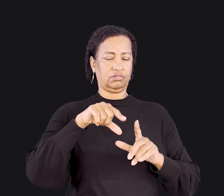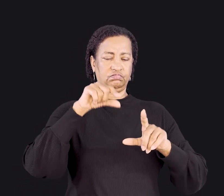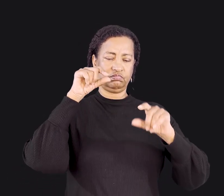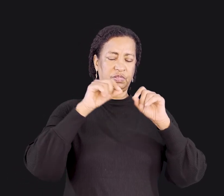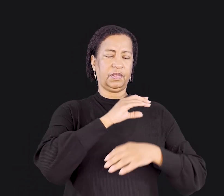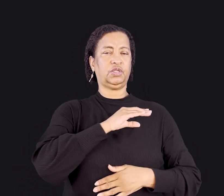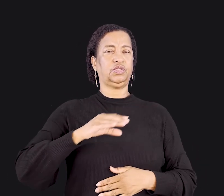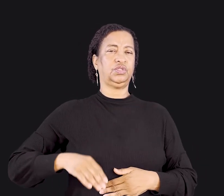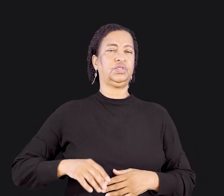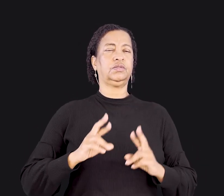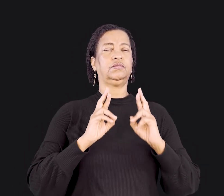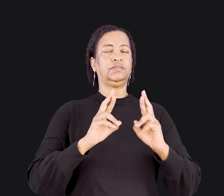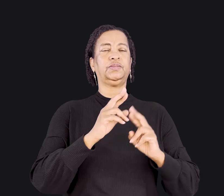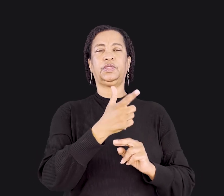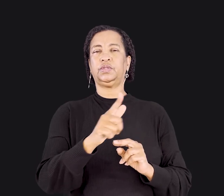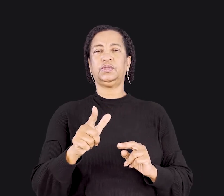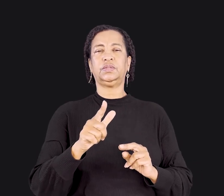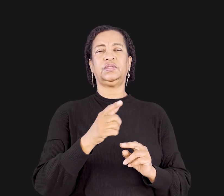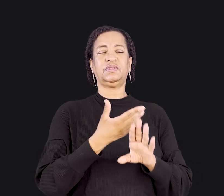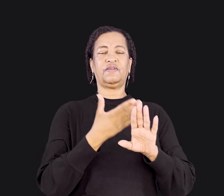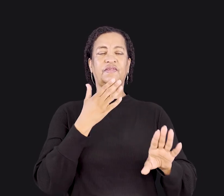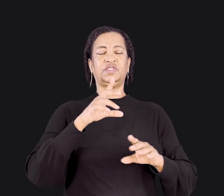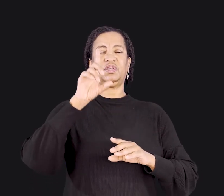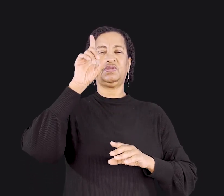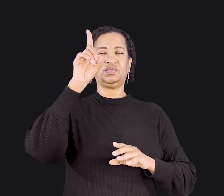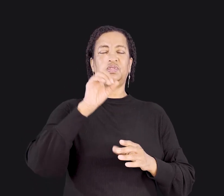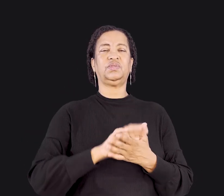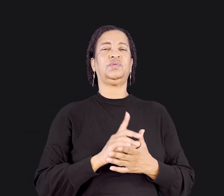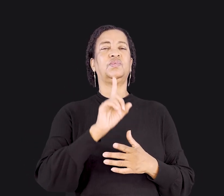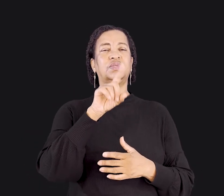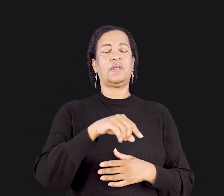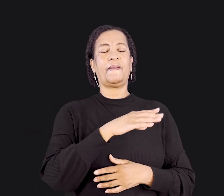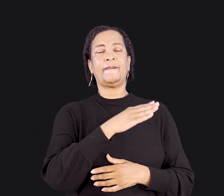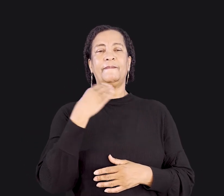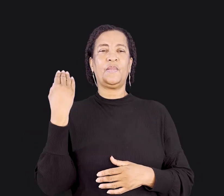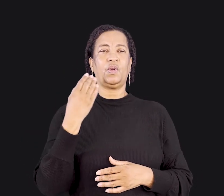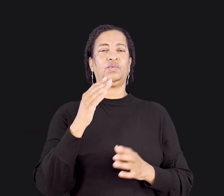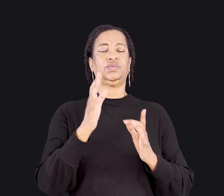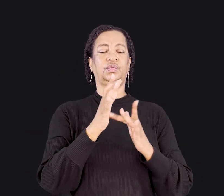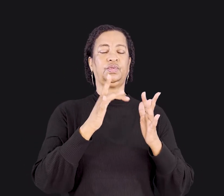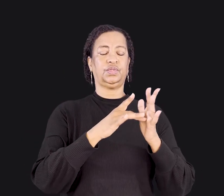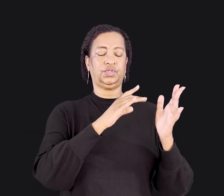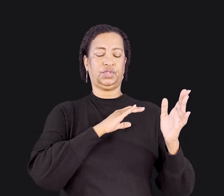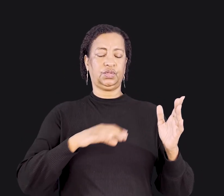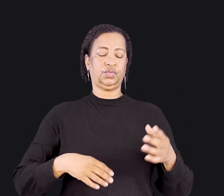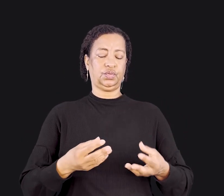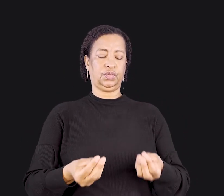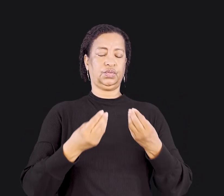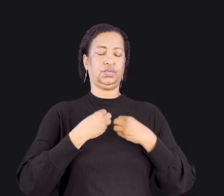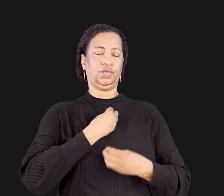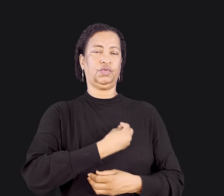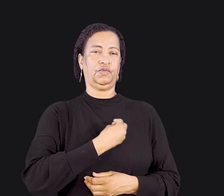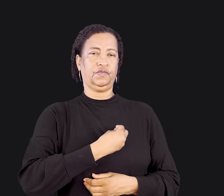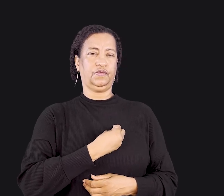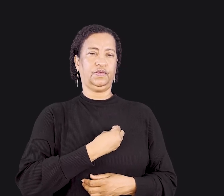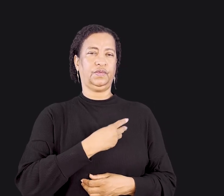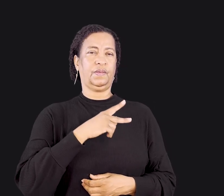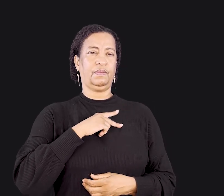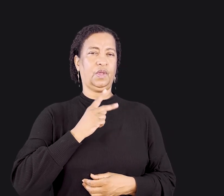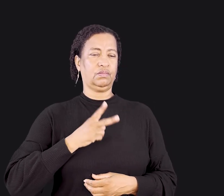sem esperança, sem Deus neste mundo, distantes. Éramos mortos e Jesus Cristo nos deu vida. Paulo continuou